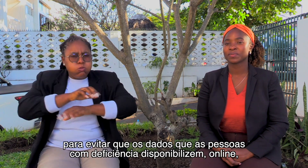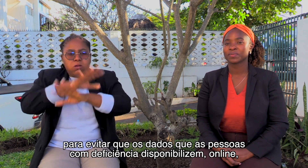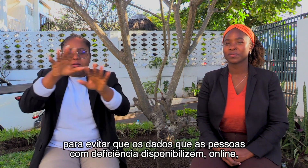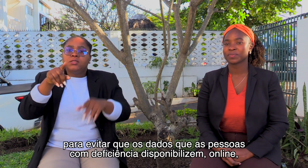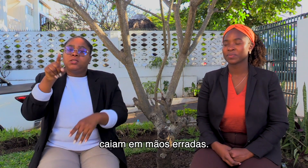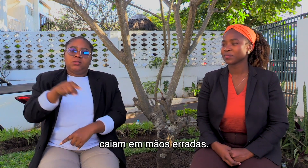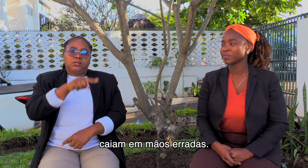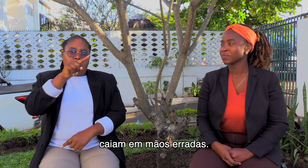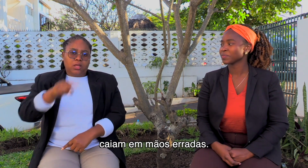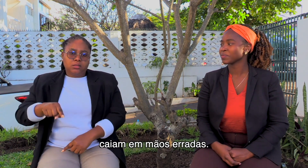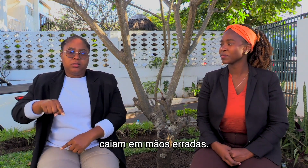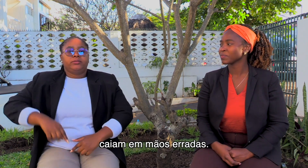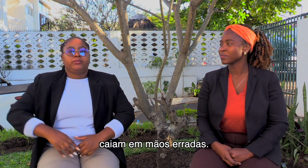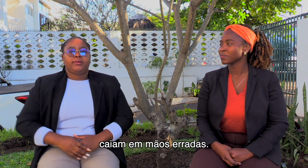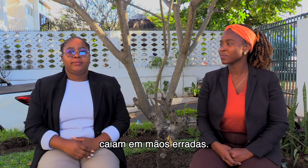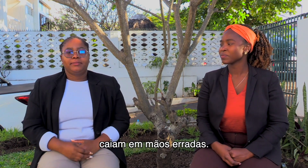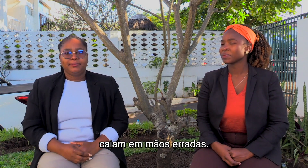online caiam em mãos erradas.